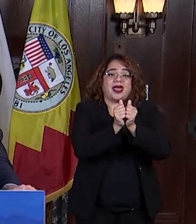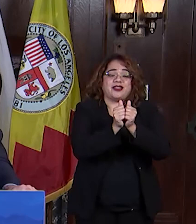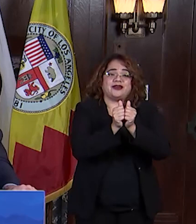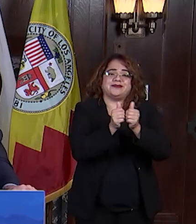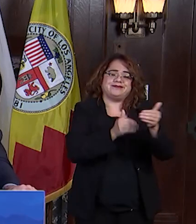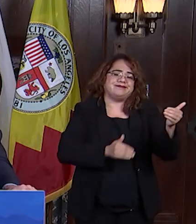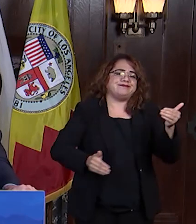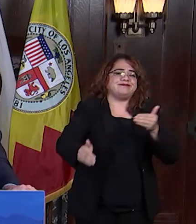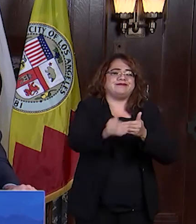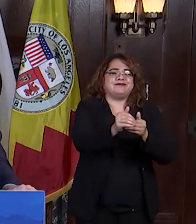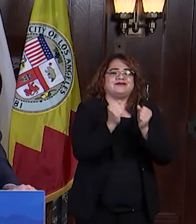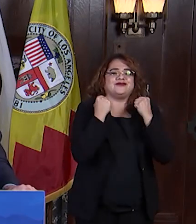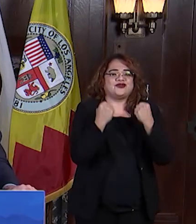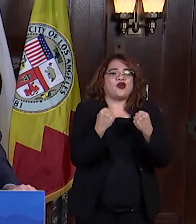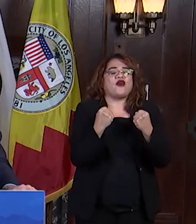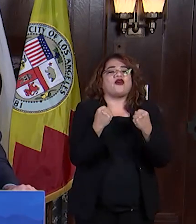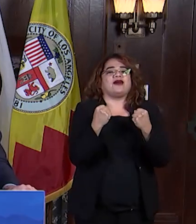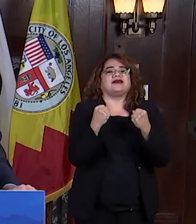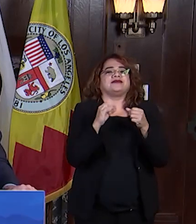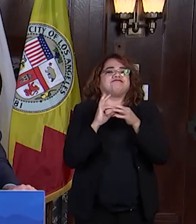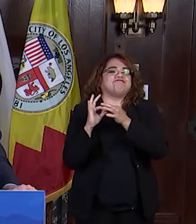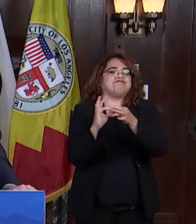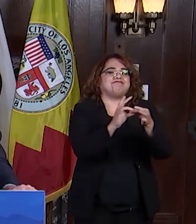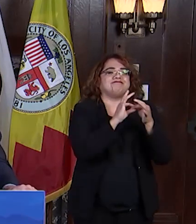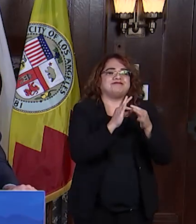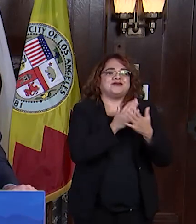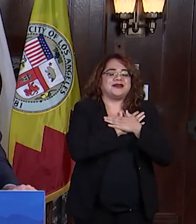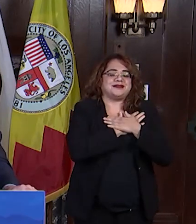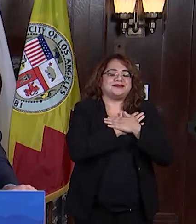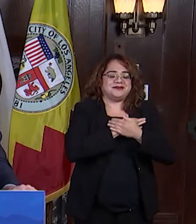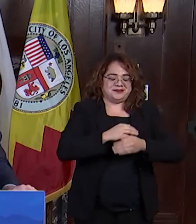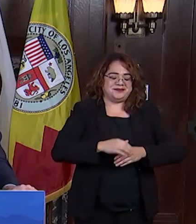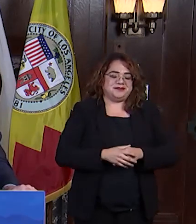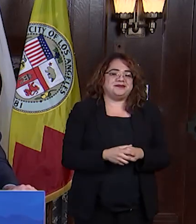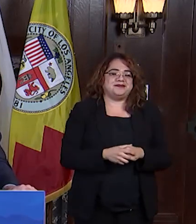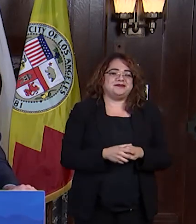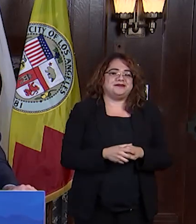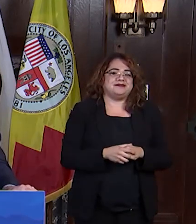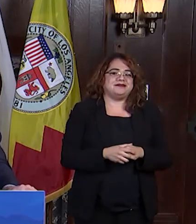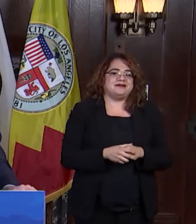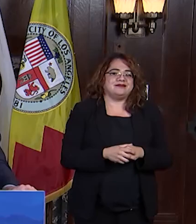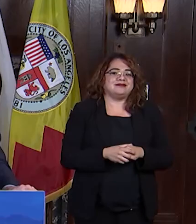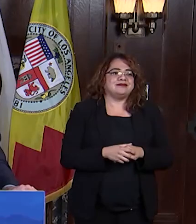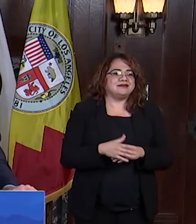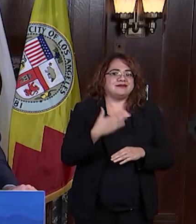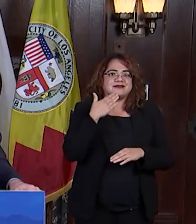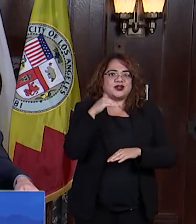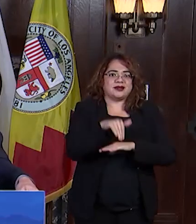Fuerza y amor, Los Ángeles. Vive los Dodgers.